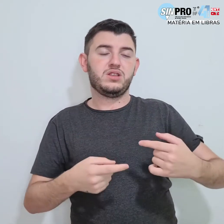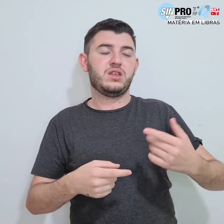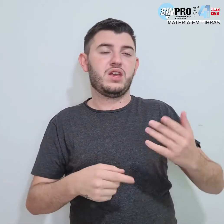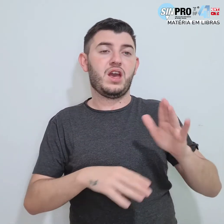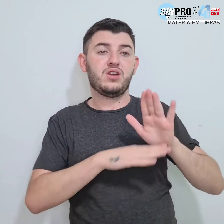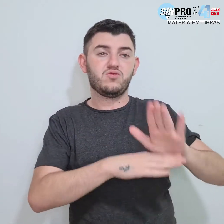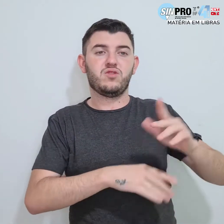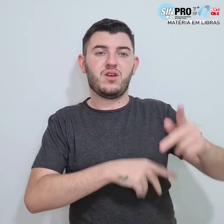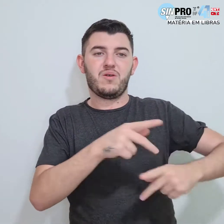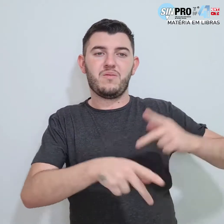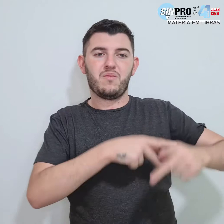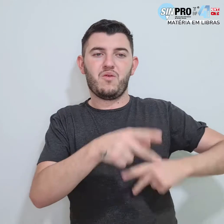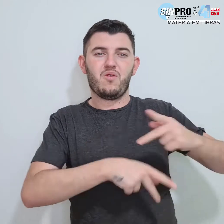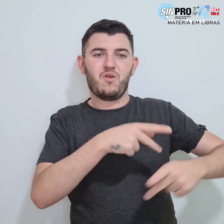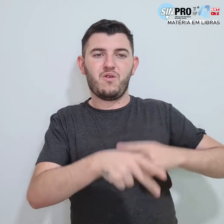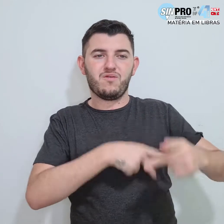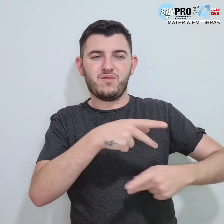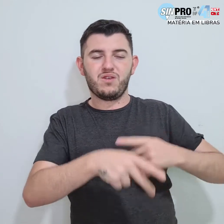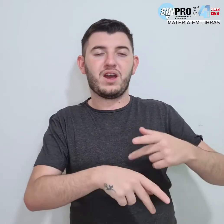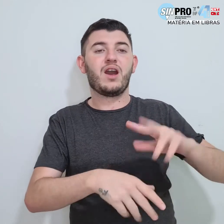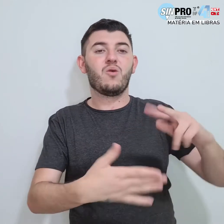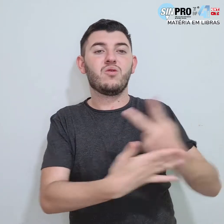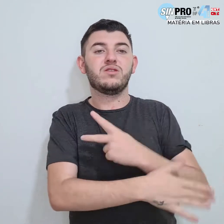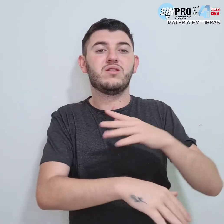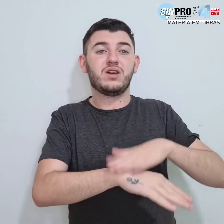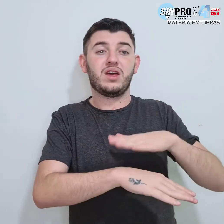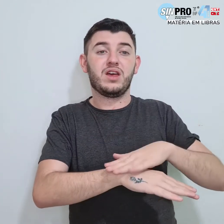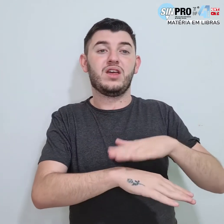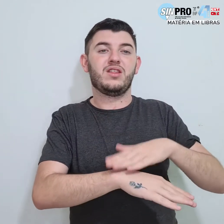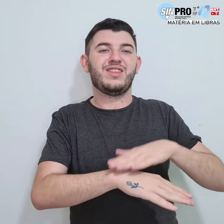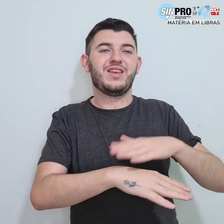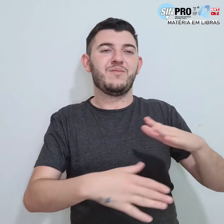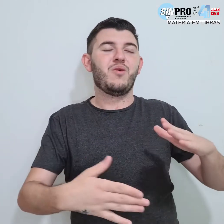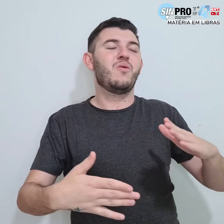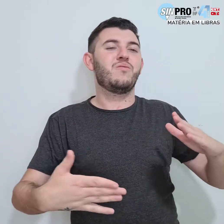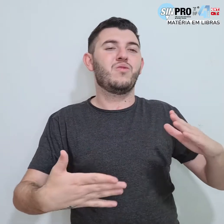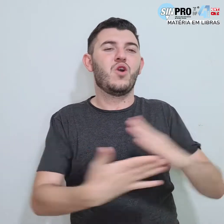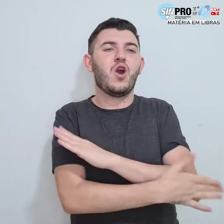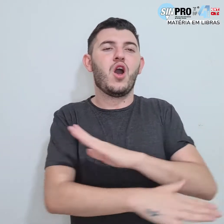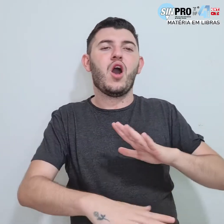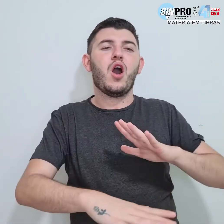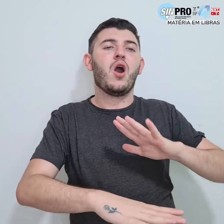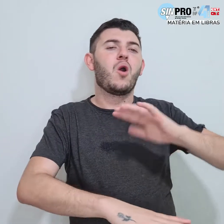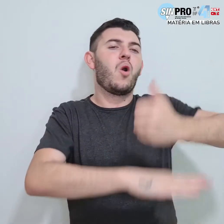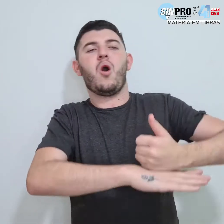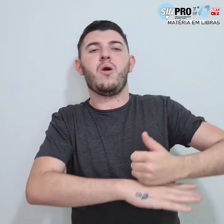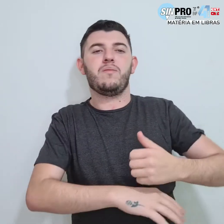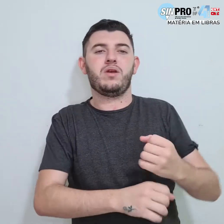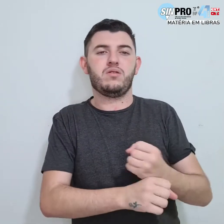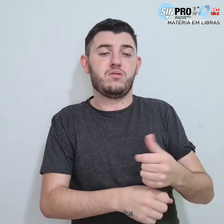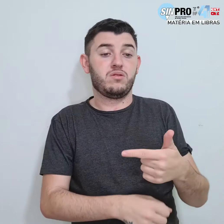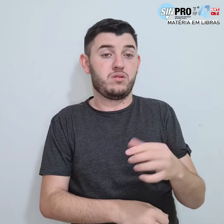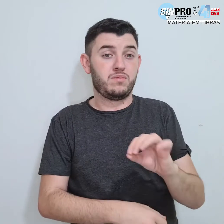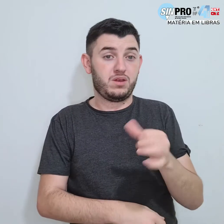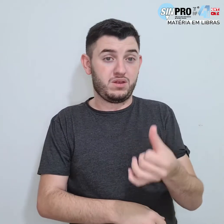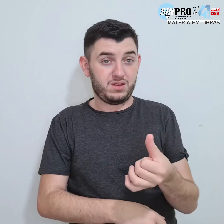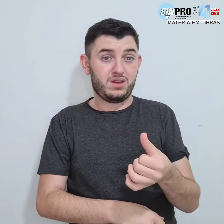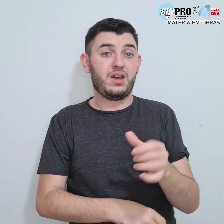educação, após o golpe de 2016, ampliou a exclusão escolar no momento da pandemia. Pesquisa